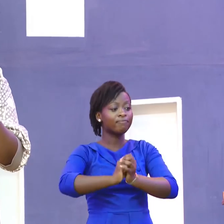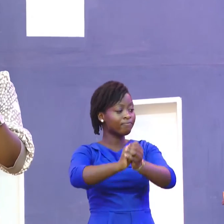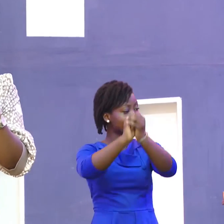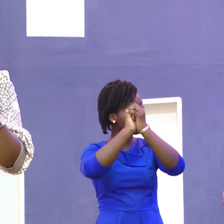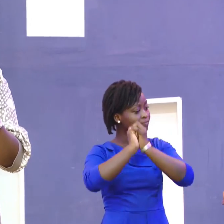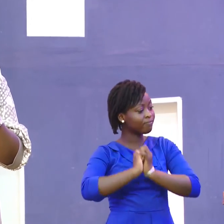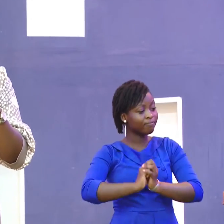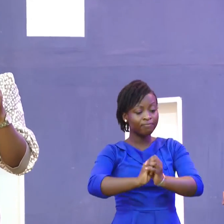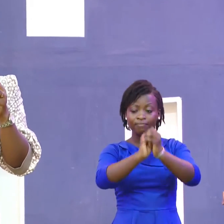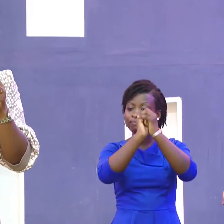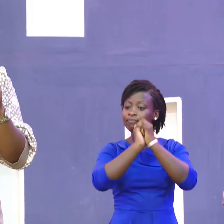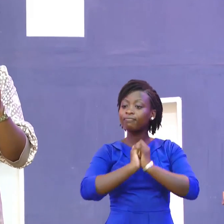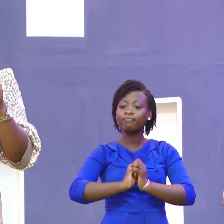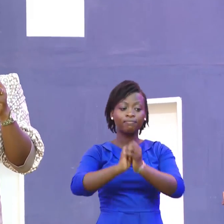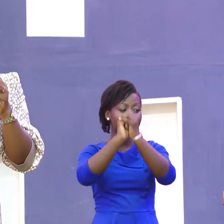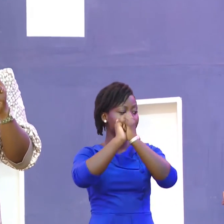lisiziwe.